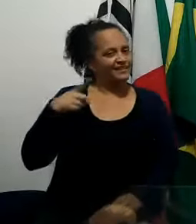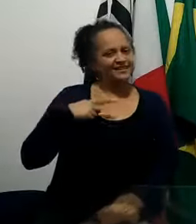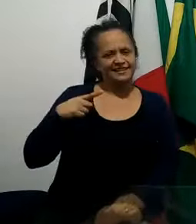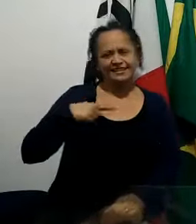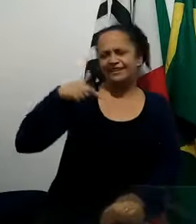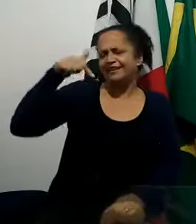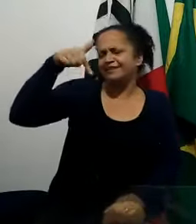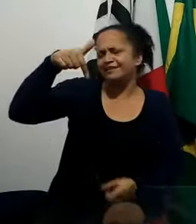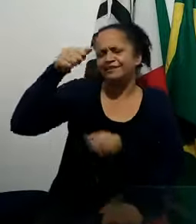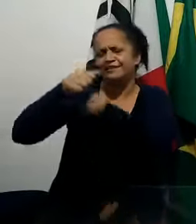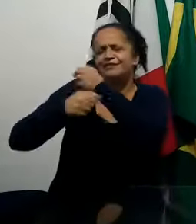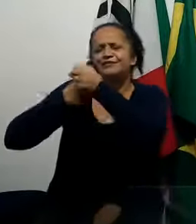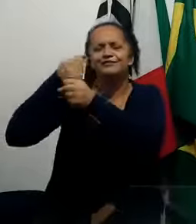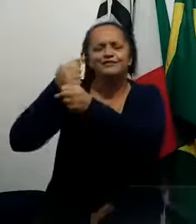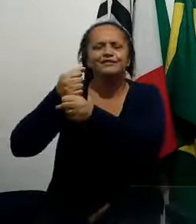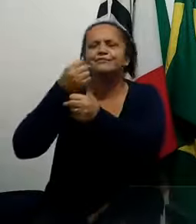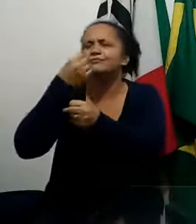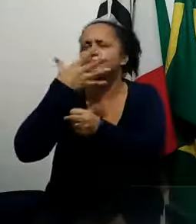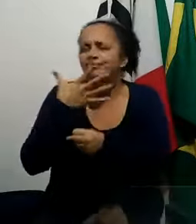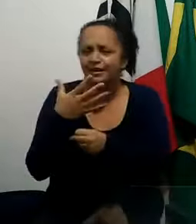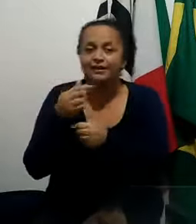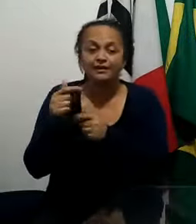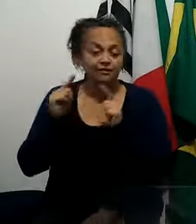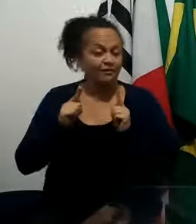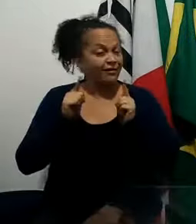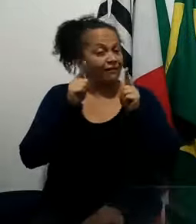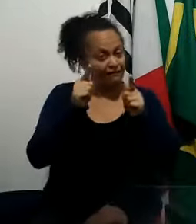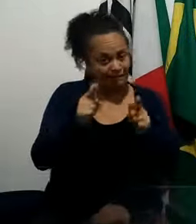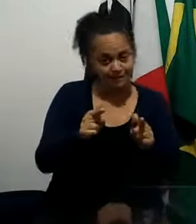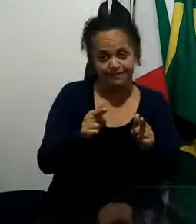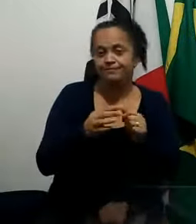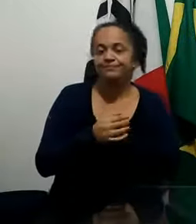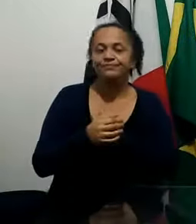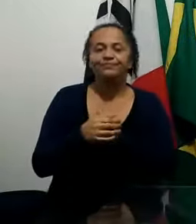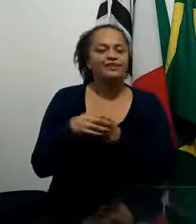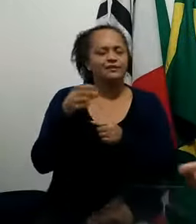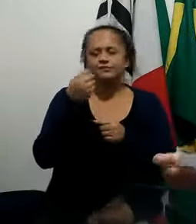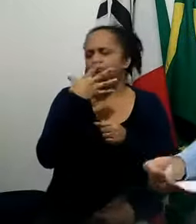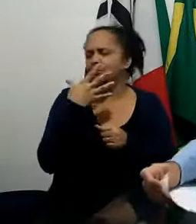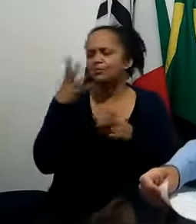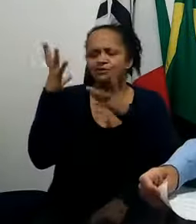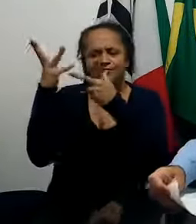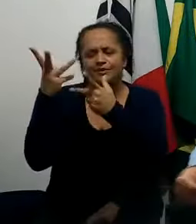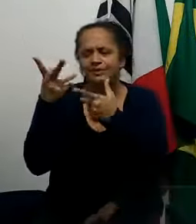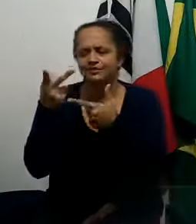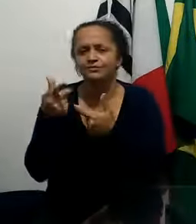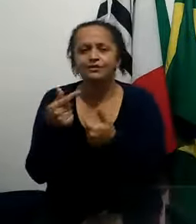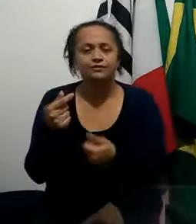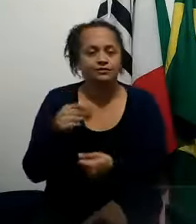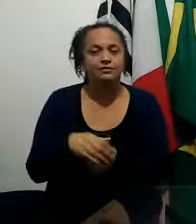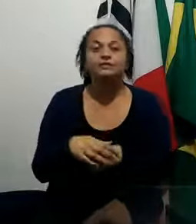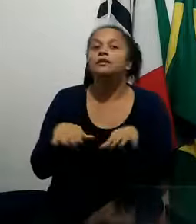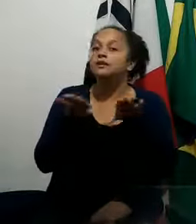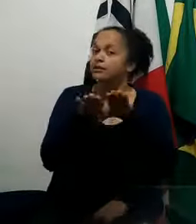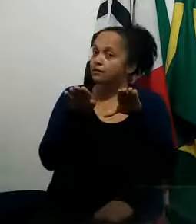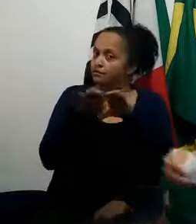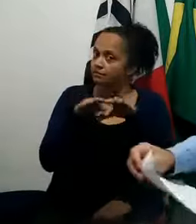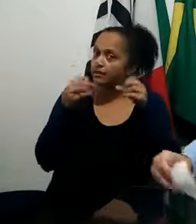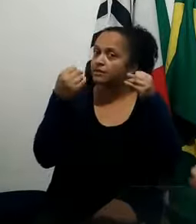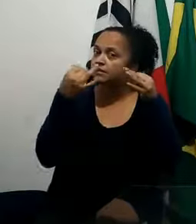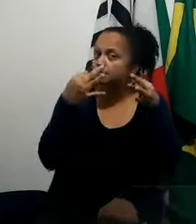do Cordeiro, a entrega dos galardões, né? E será tremendo, maravilhoso. Nós falamos também sobre